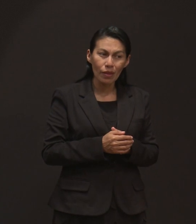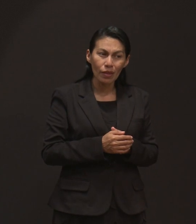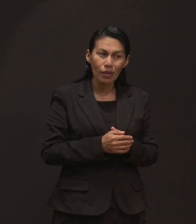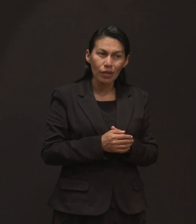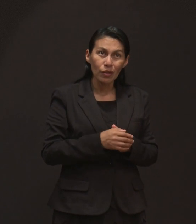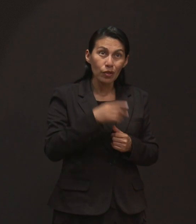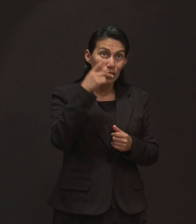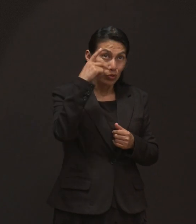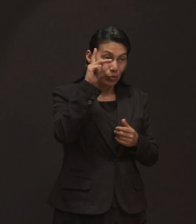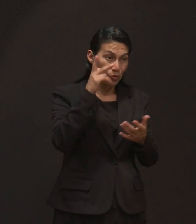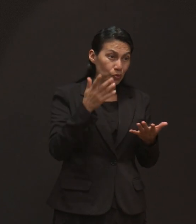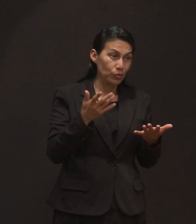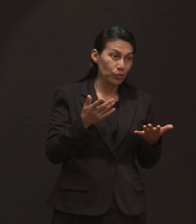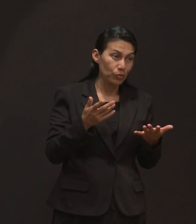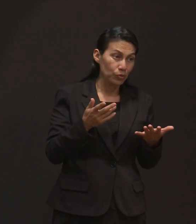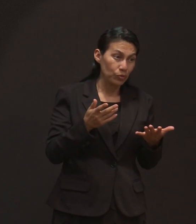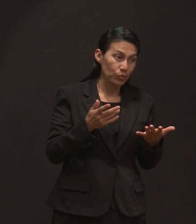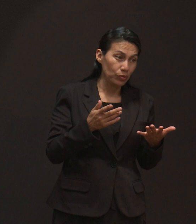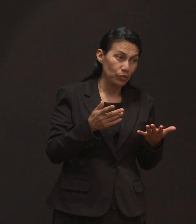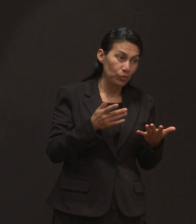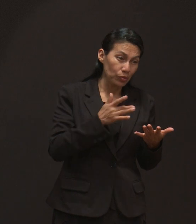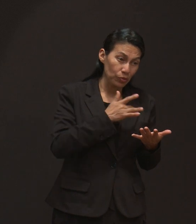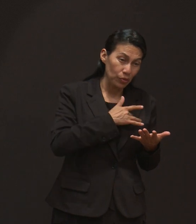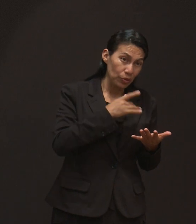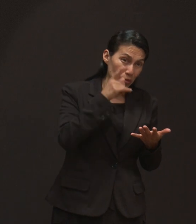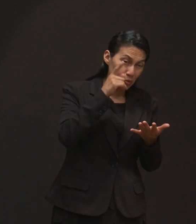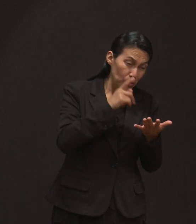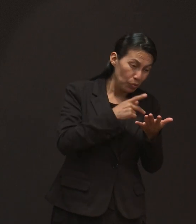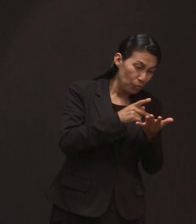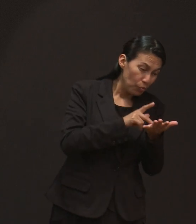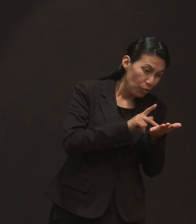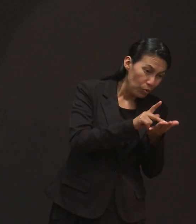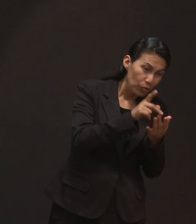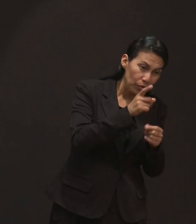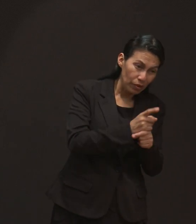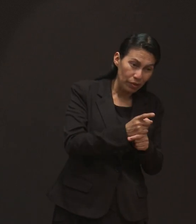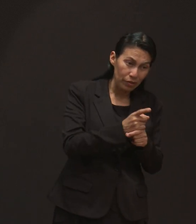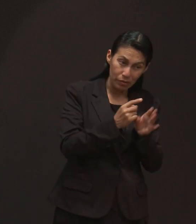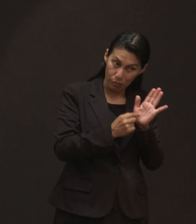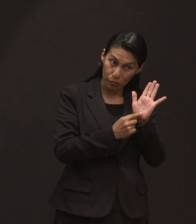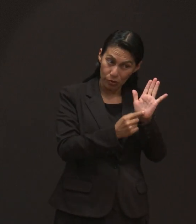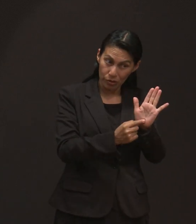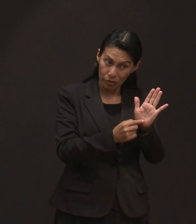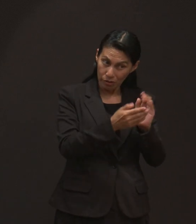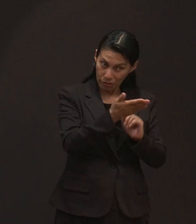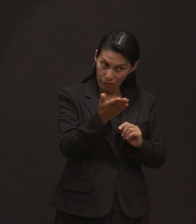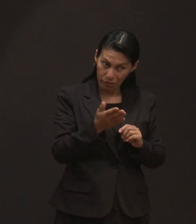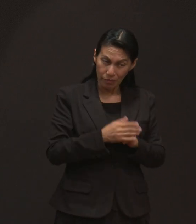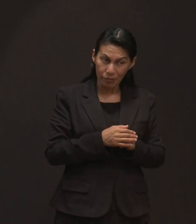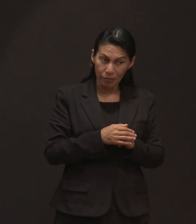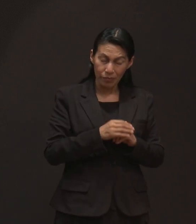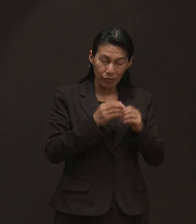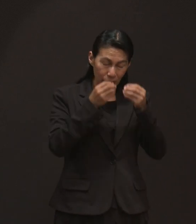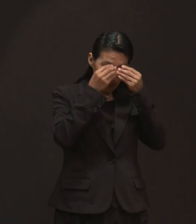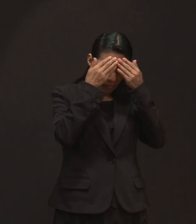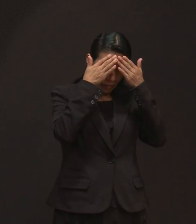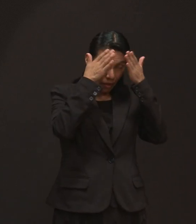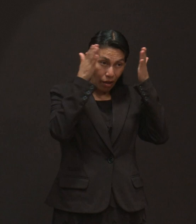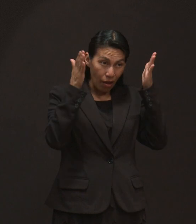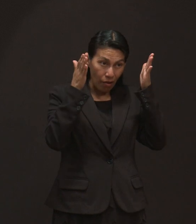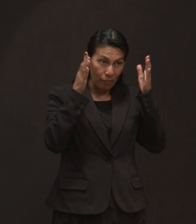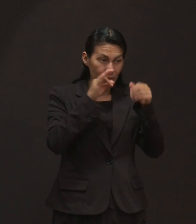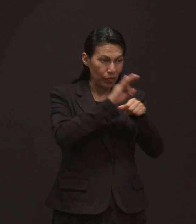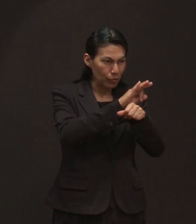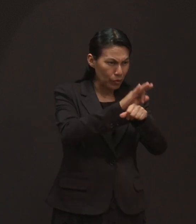Digamos, ¿cuál es, hacia dónde se inclina su corazón? ¿Cuál es su voluntad? Te aclara,